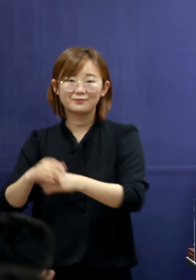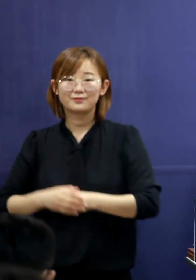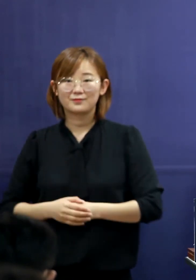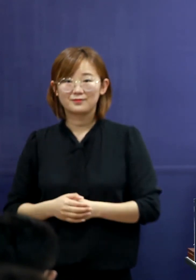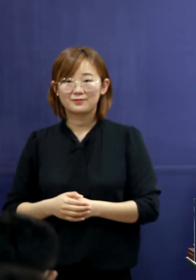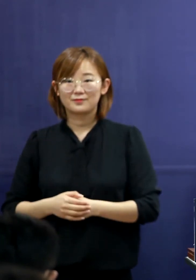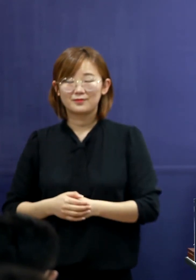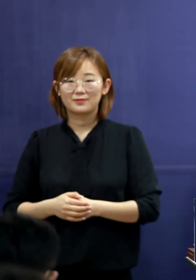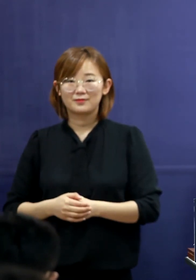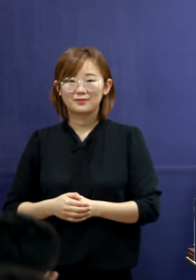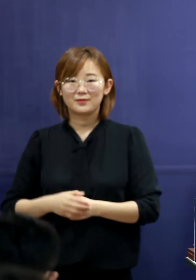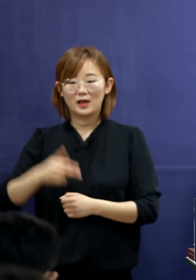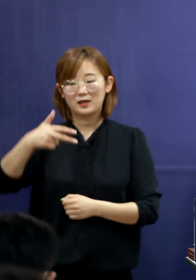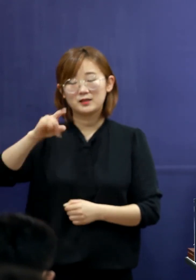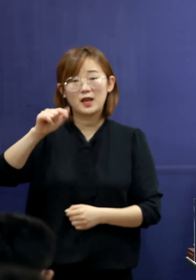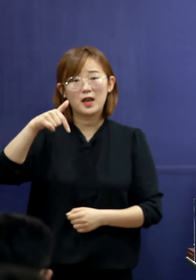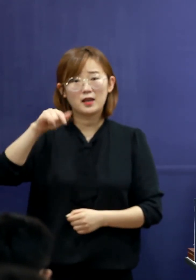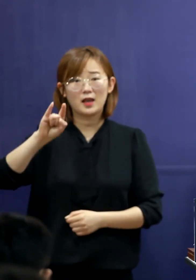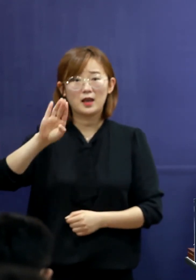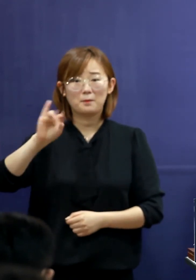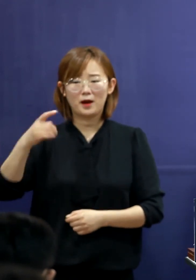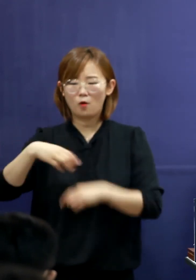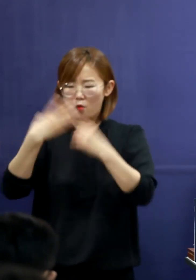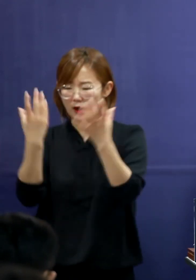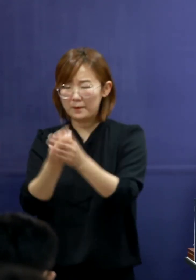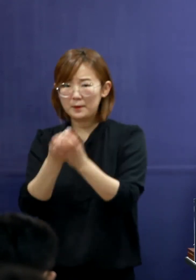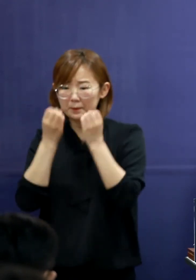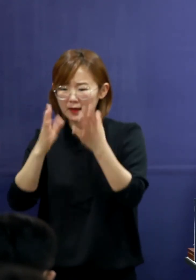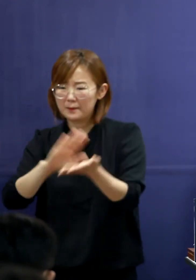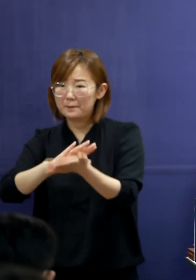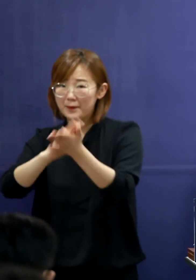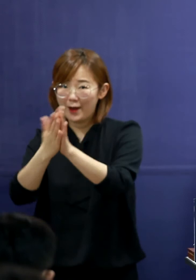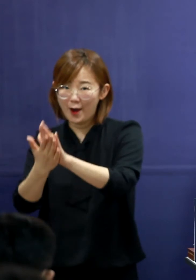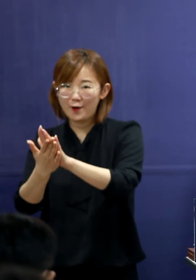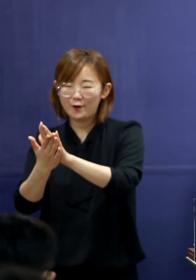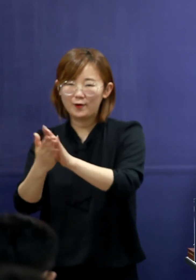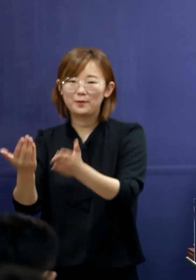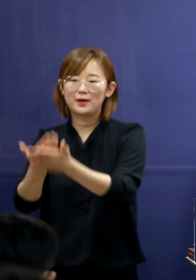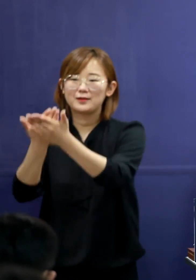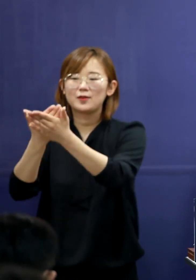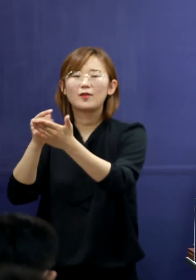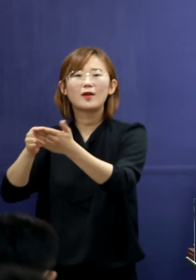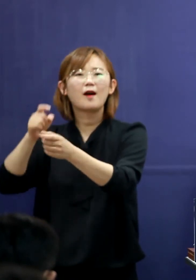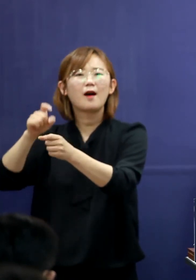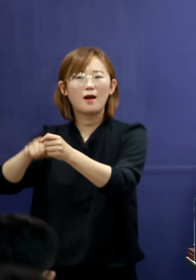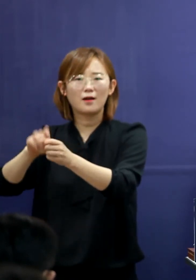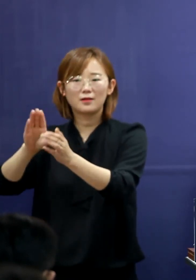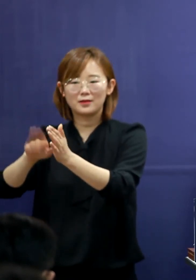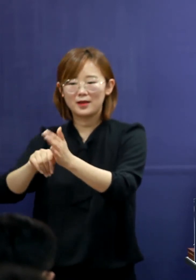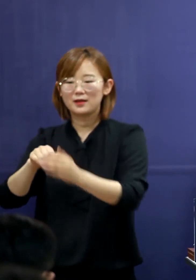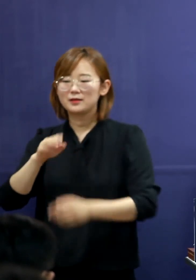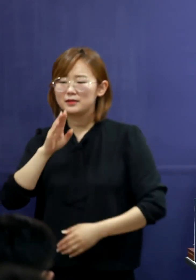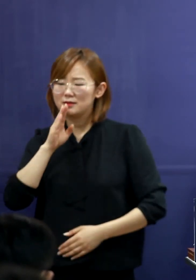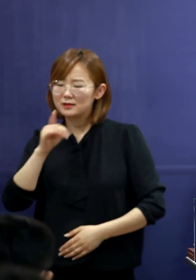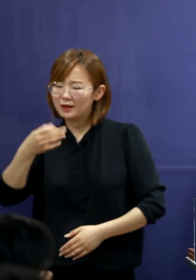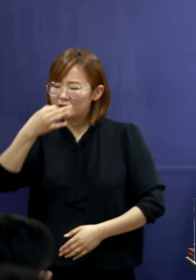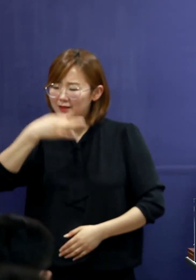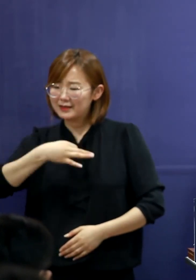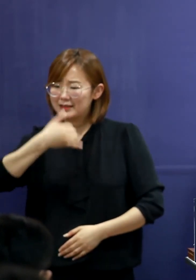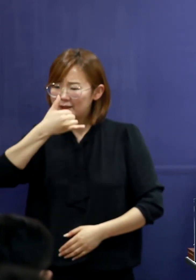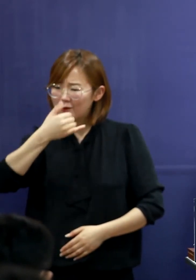사업성이 있어야 추진이 가능한데 그게 이제 사업성 판단해